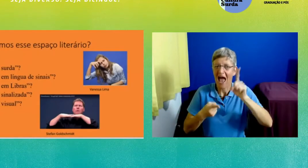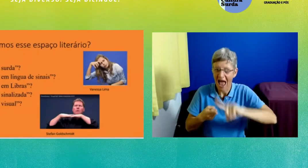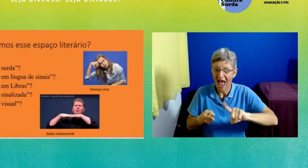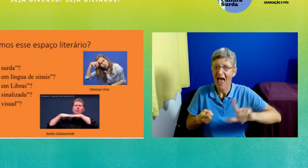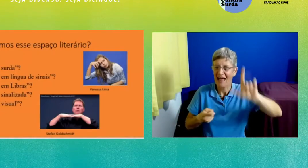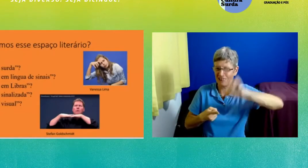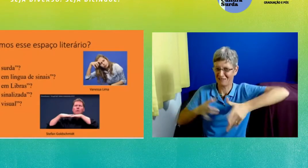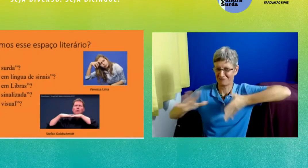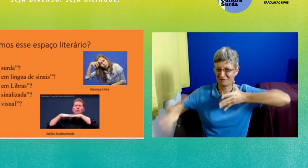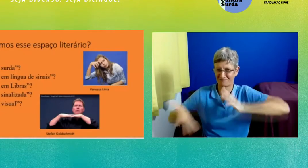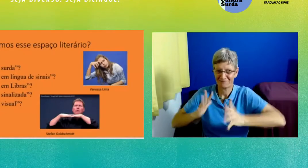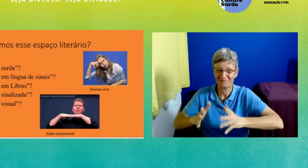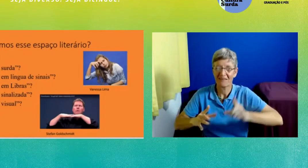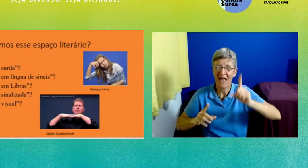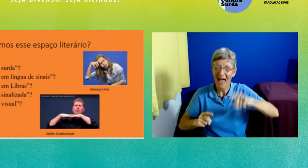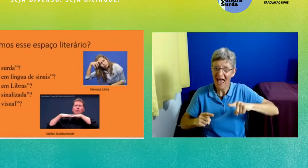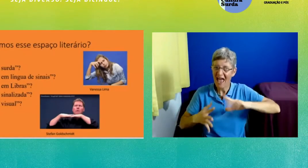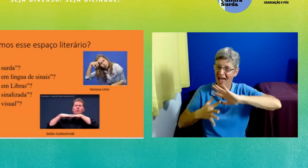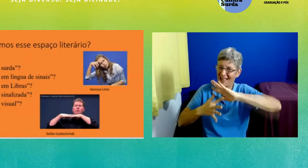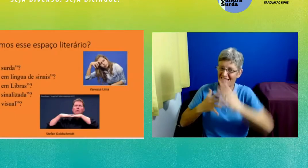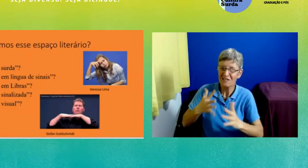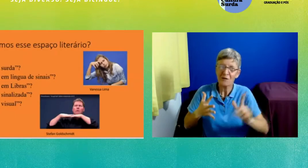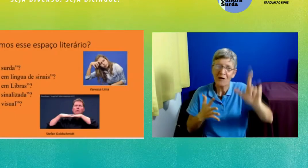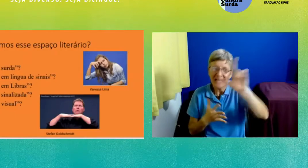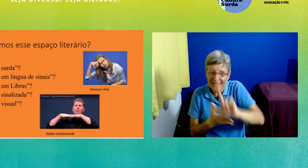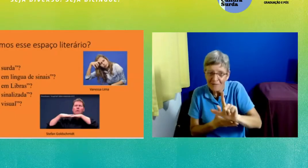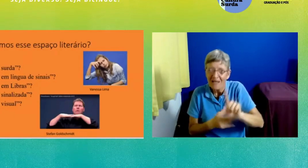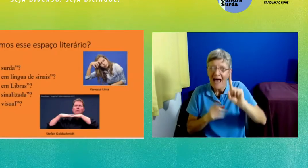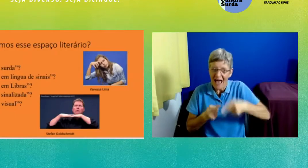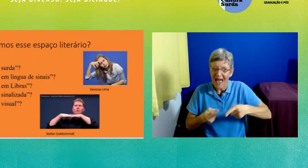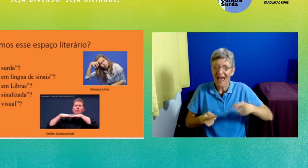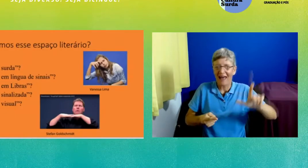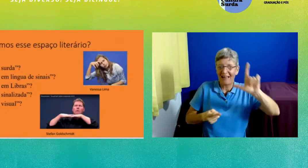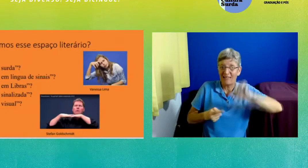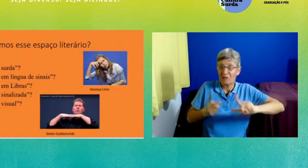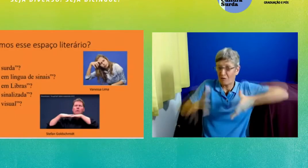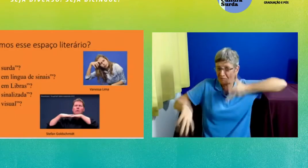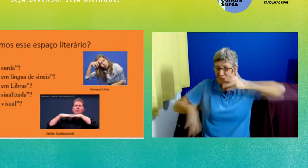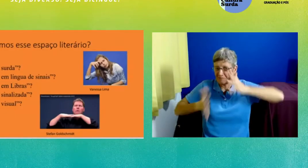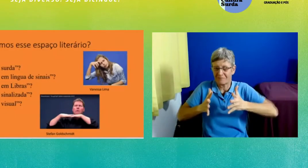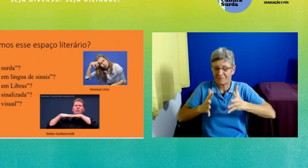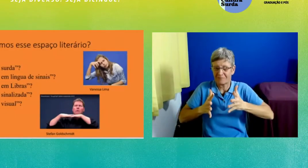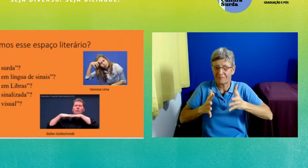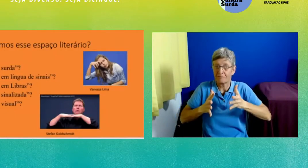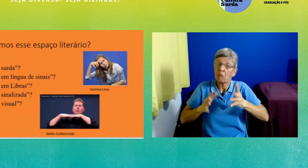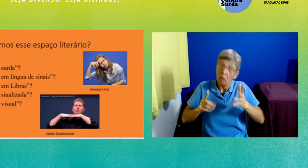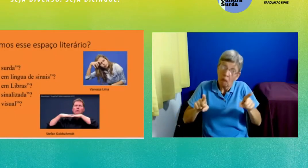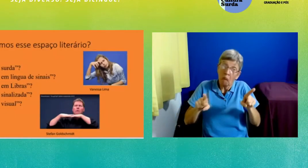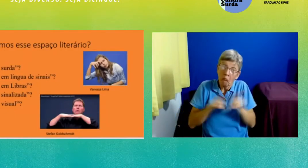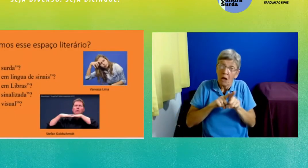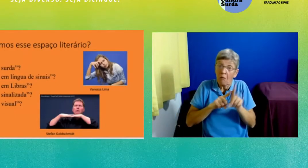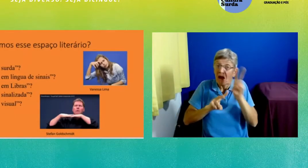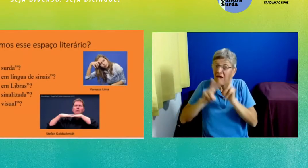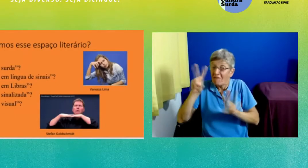Então, é uma literatura surda em língua de sinais, em Libras.